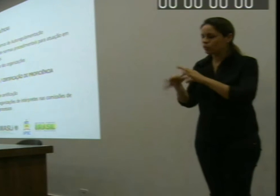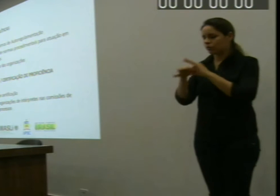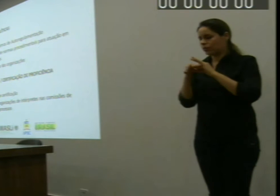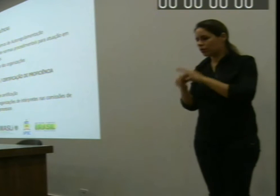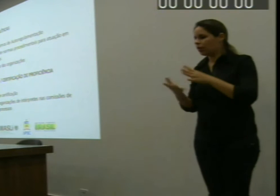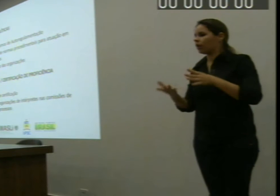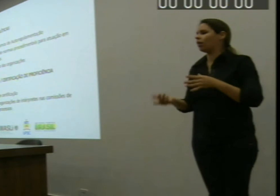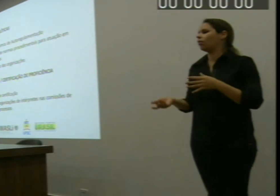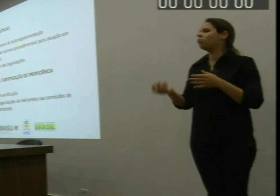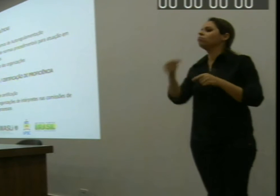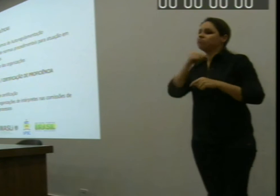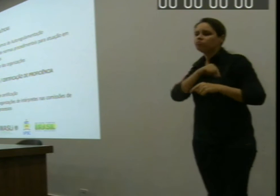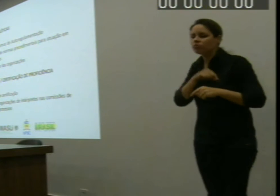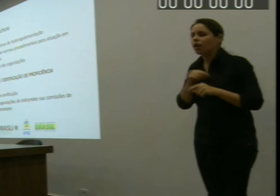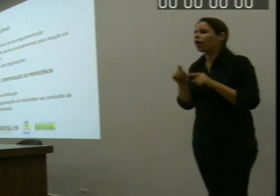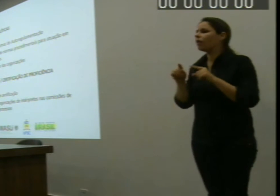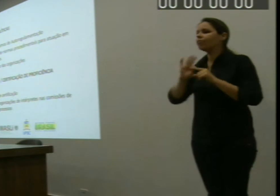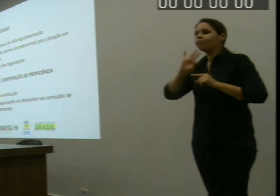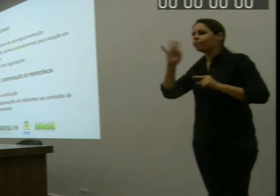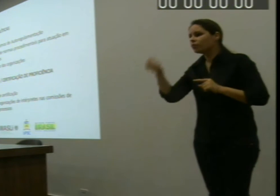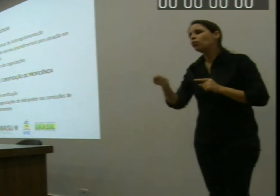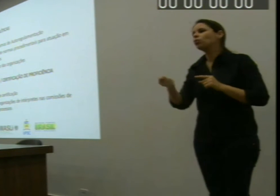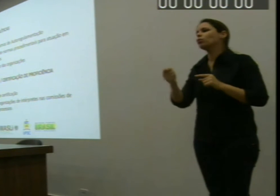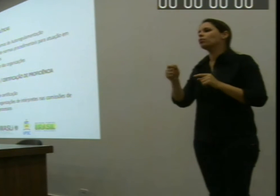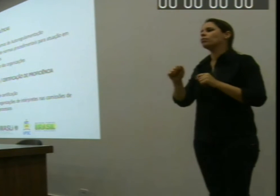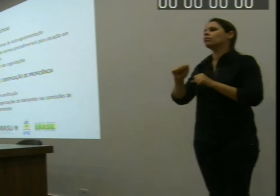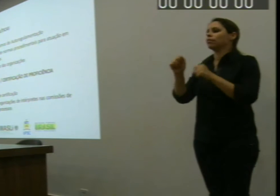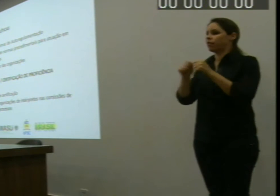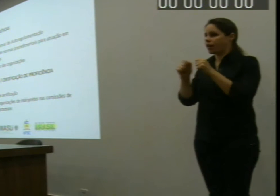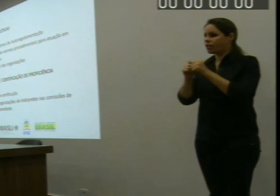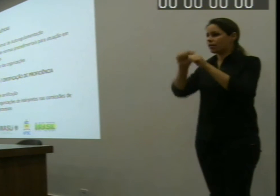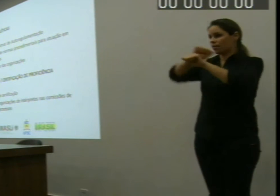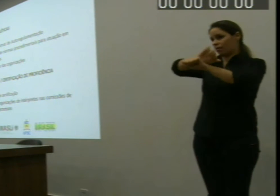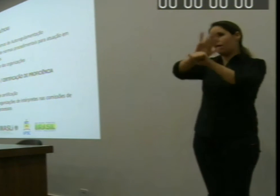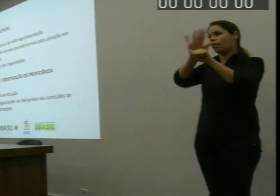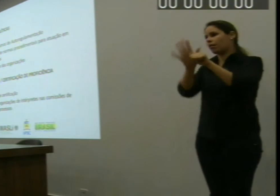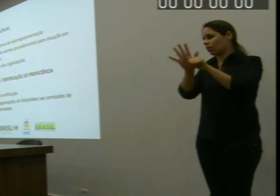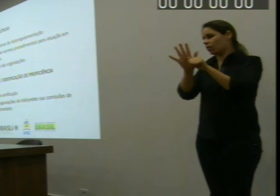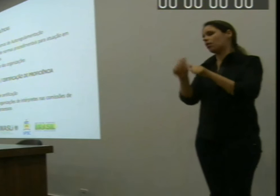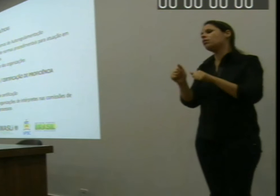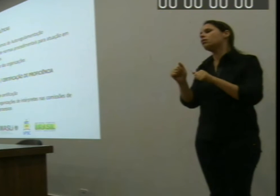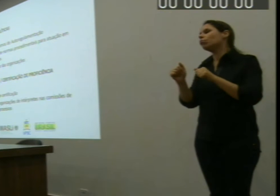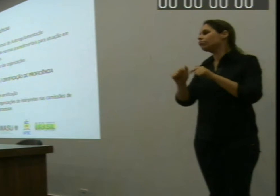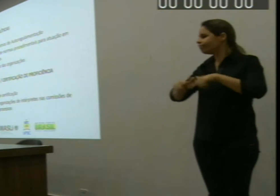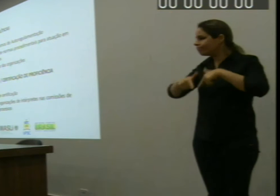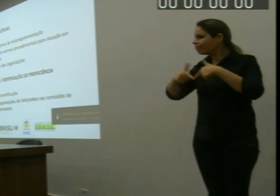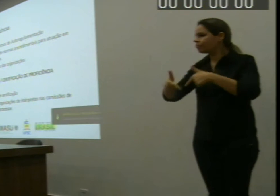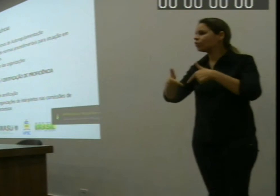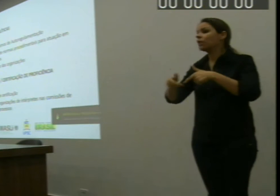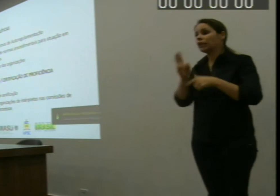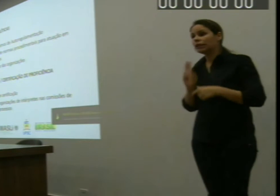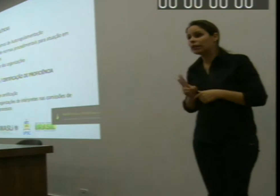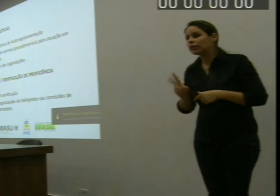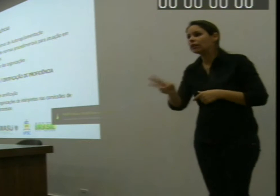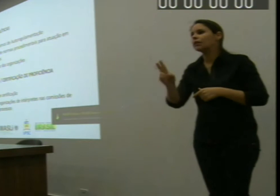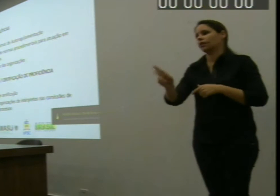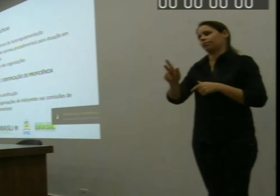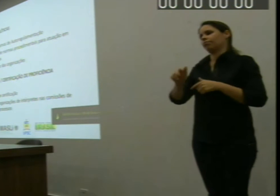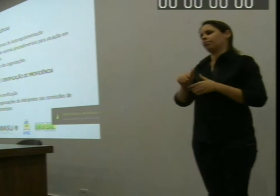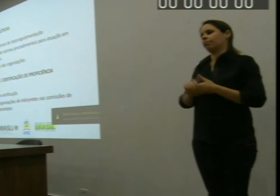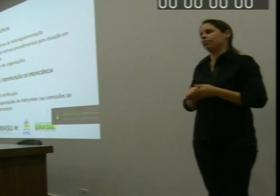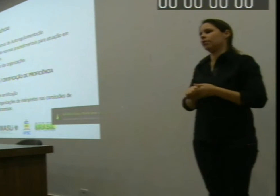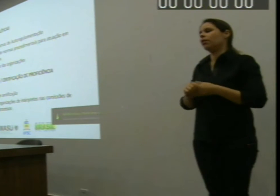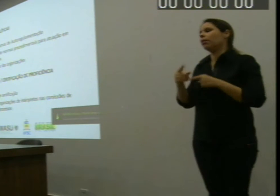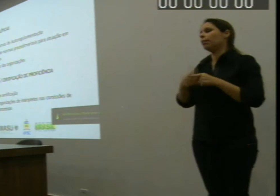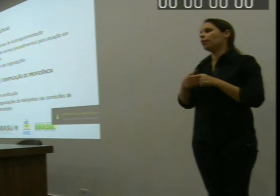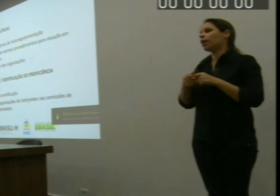mesmo de tornar Associação de fato uma ferramenta ativa uma ferramenta social ativa que tem um propósito que não pode ser